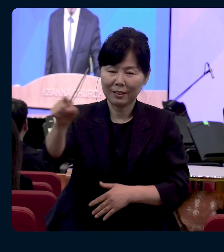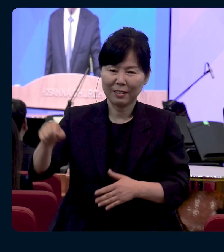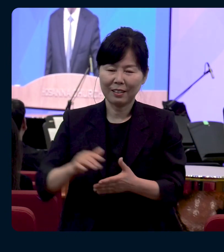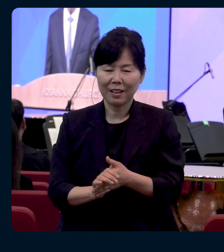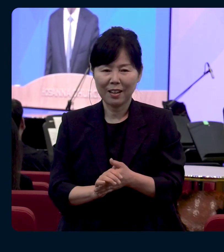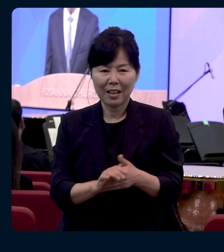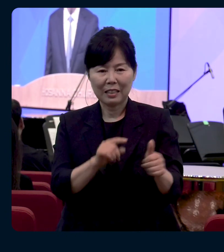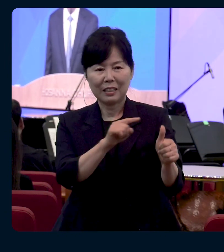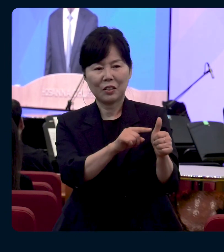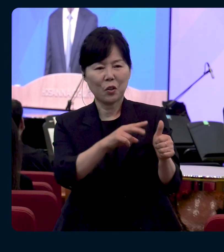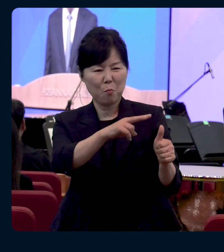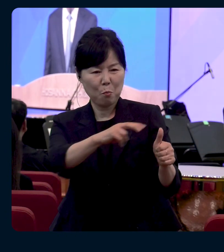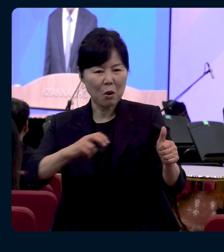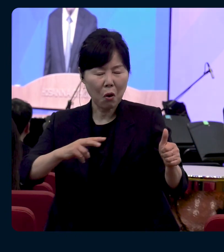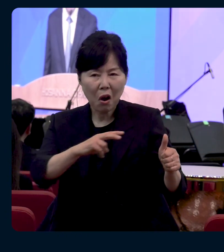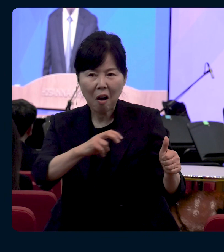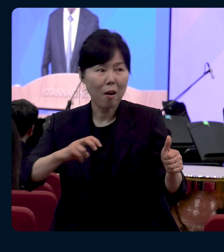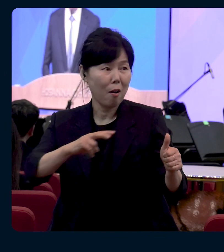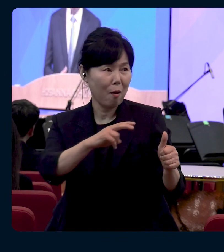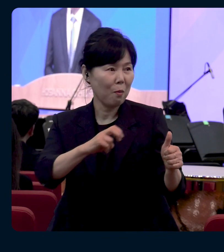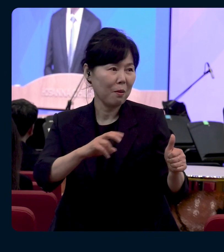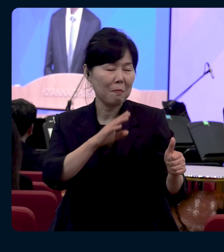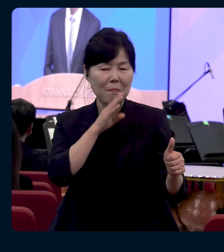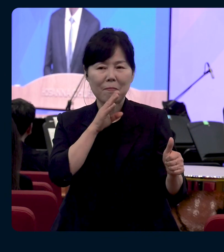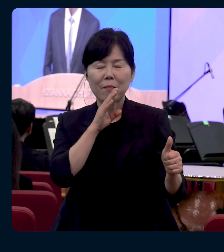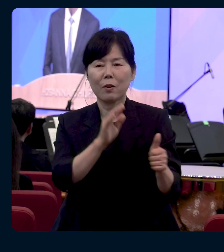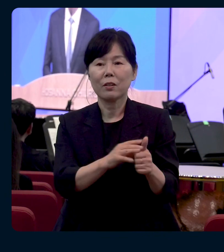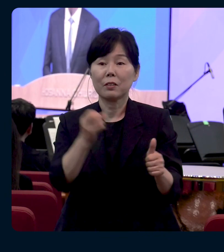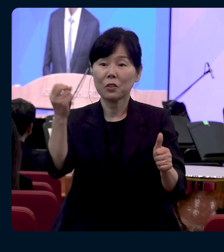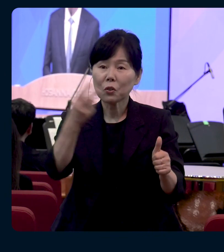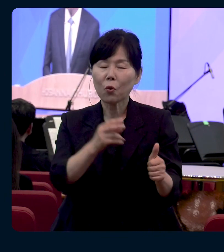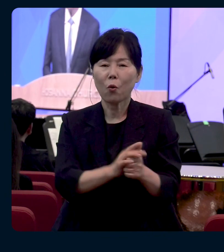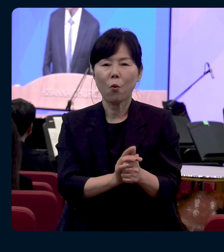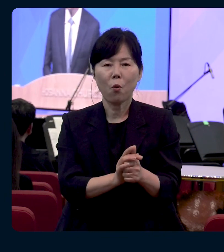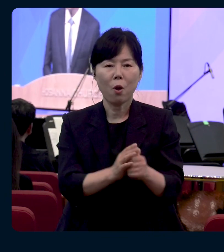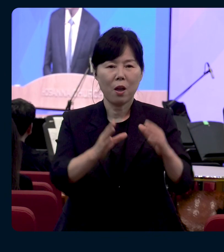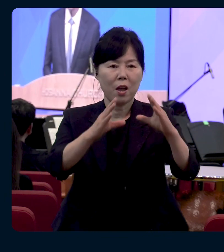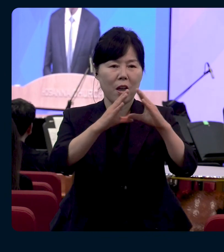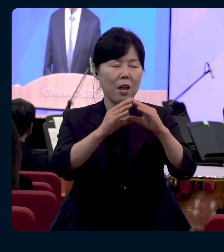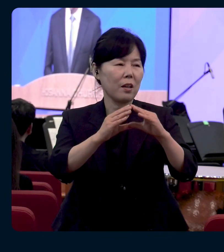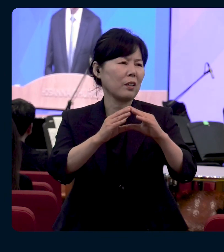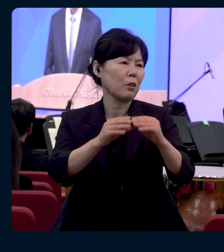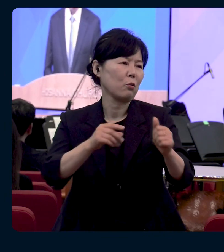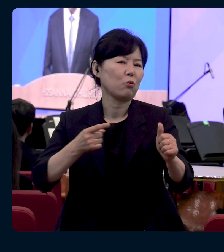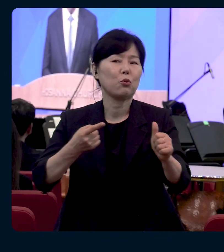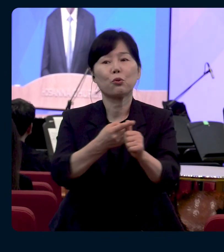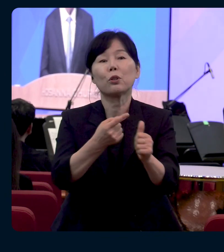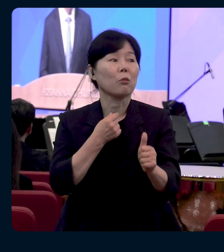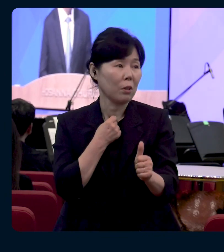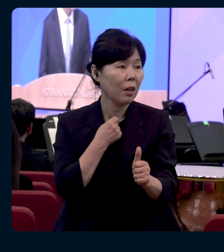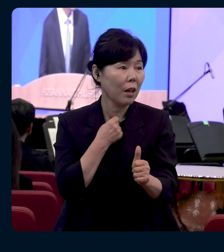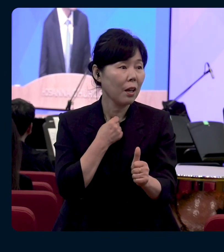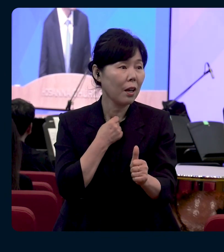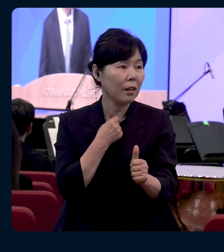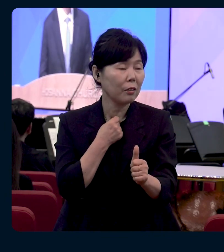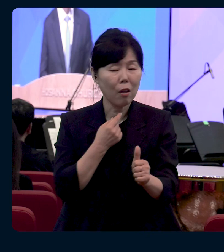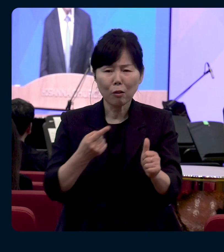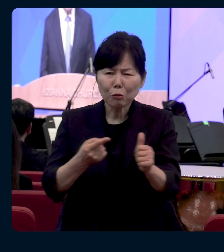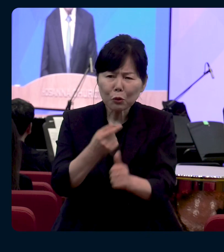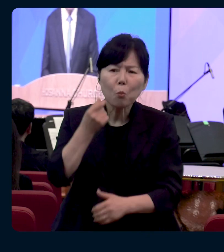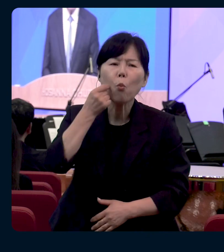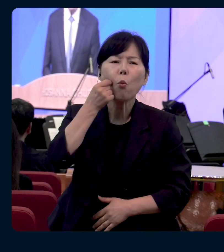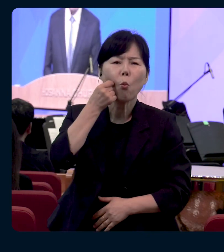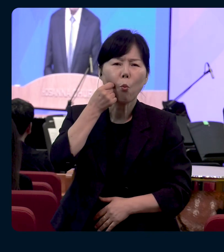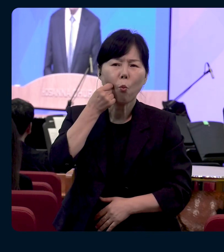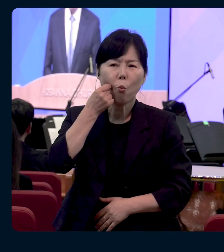상한 마음으로 요셉을 미워했고요, 심지어 죽이려고까지 했습니다. 그런데 차마 죽일 수는